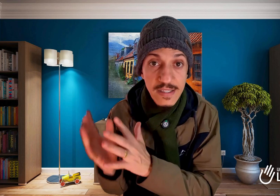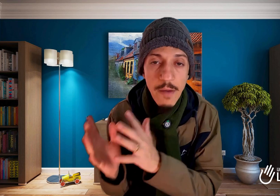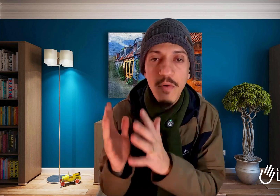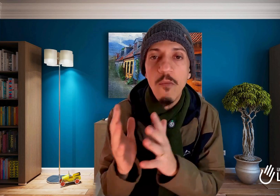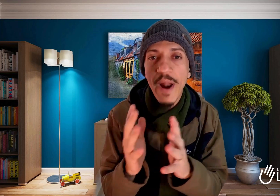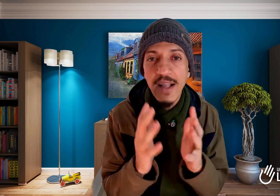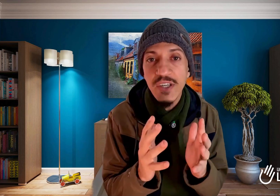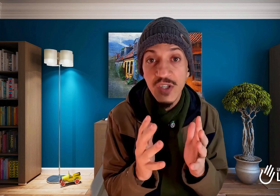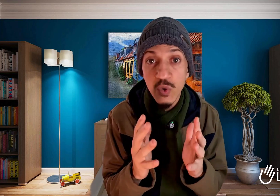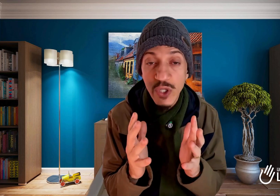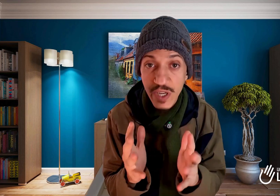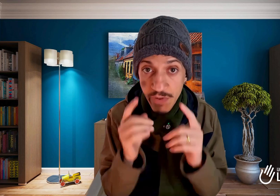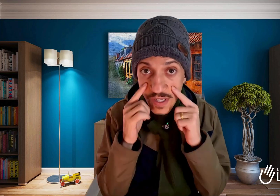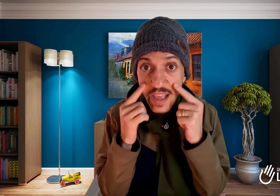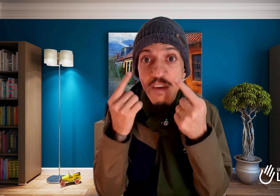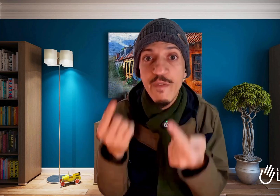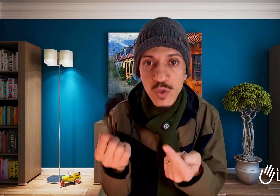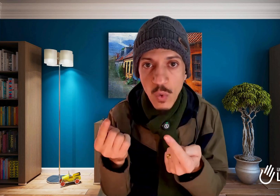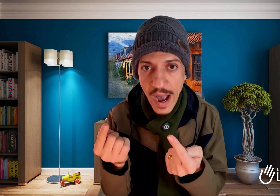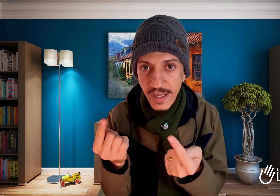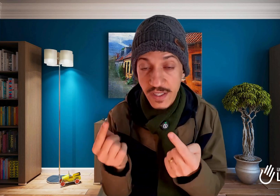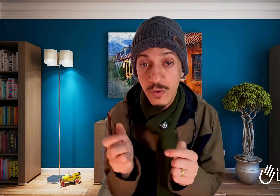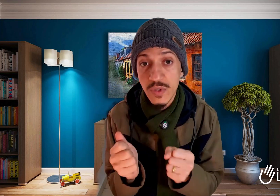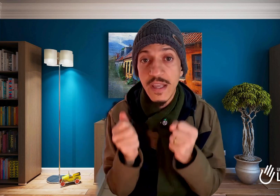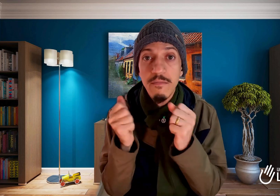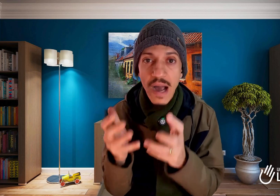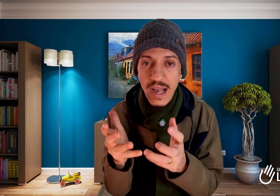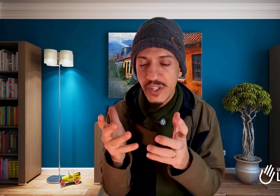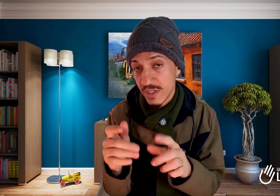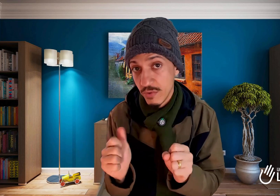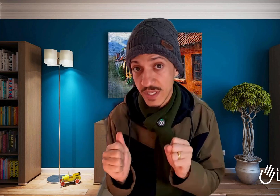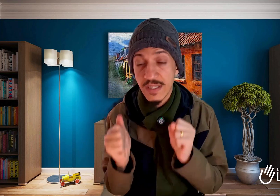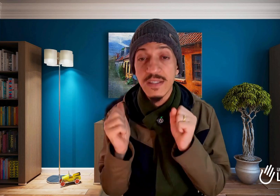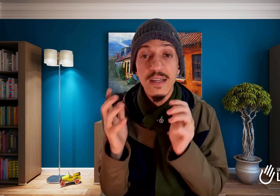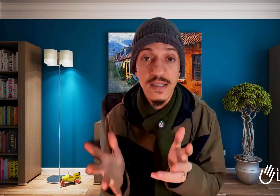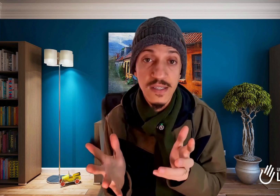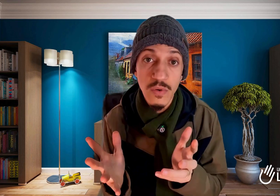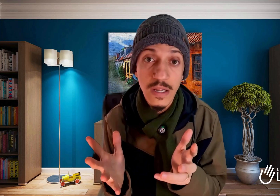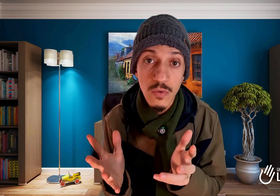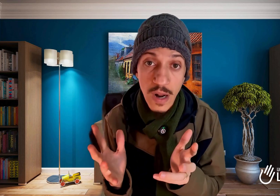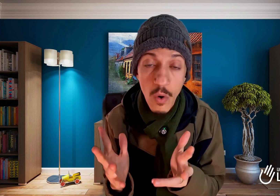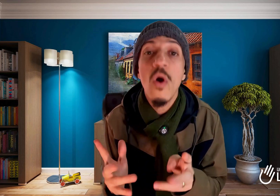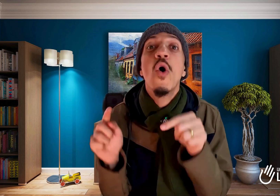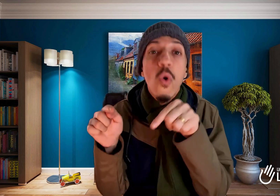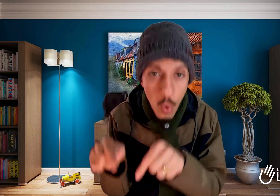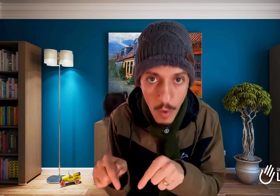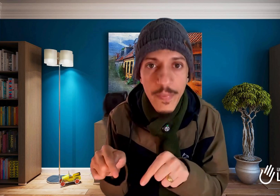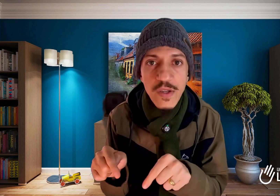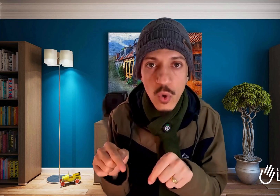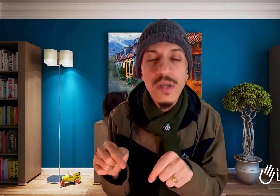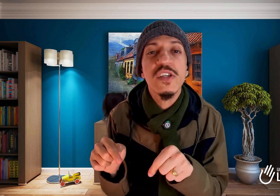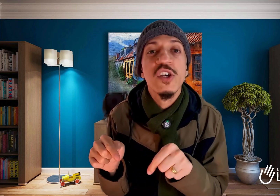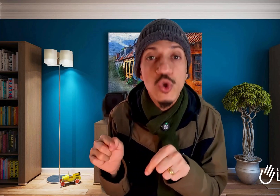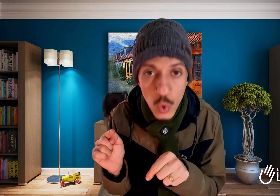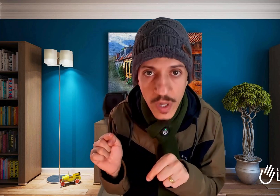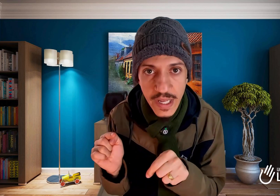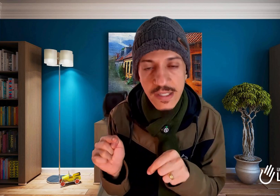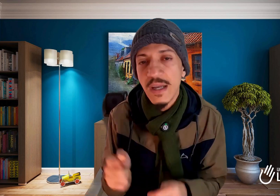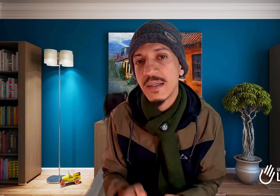com práticas intuitivas e visuais, que usem imagens, que usem a sinalização natural com pessoas surdas